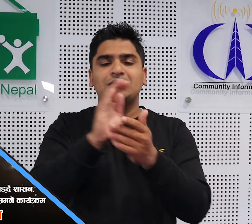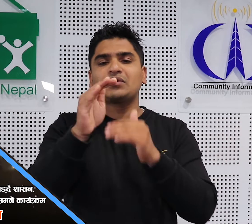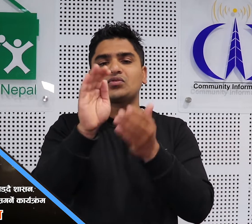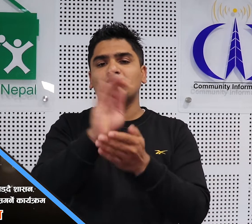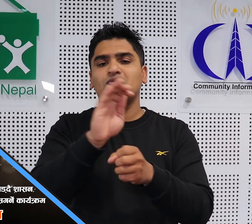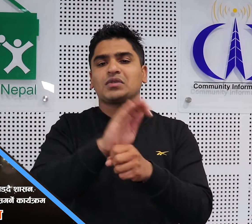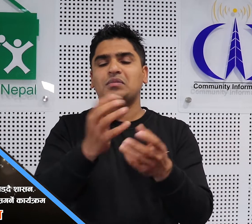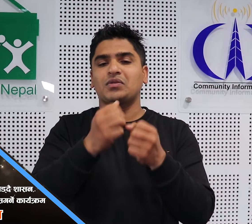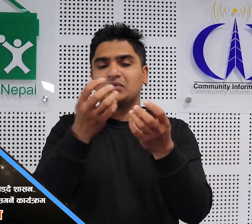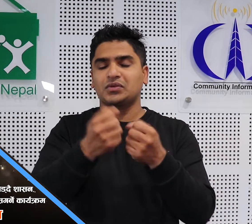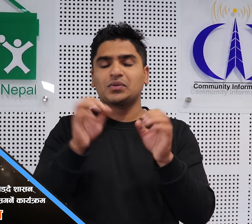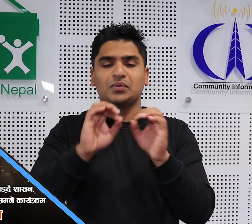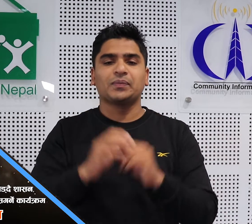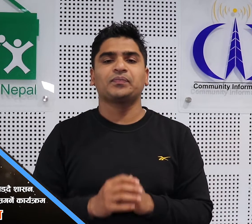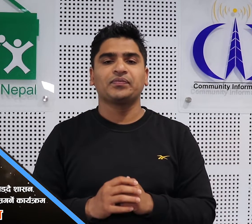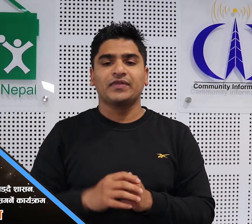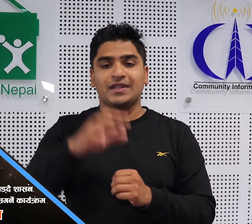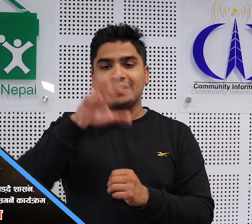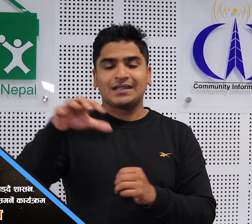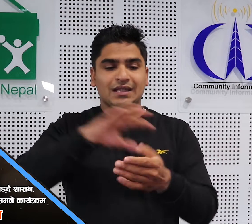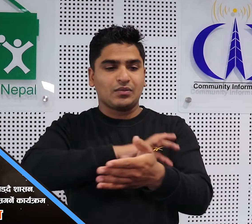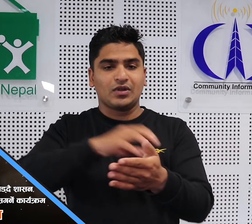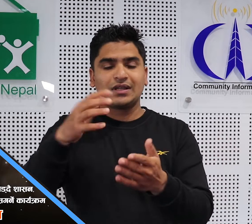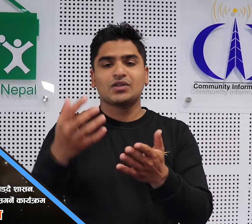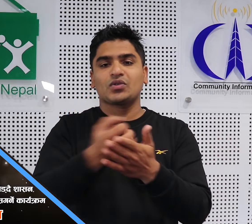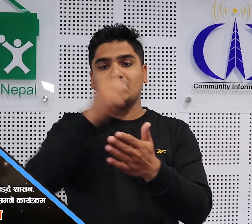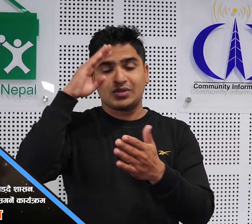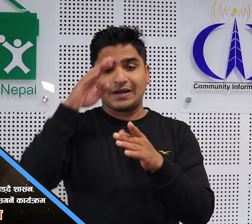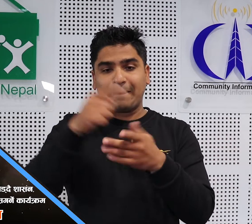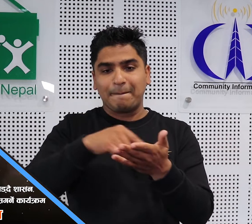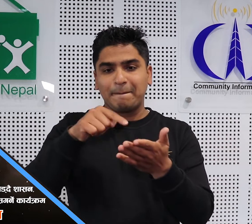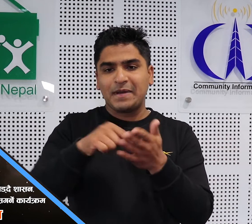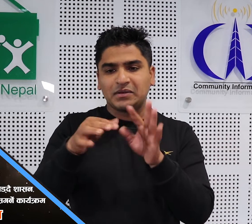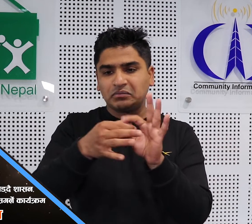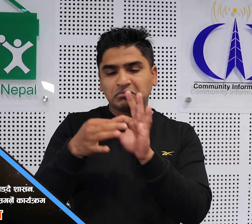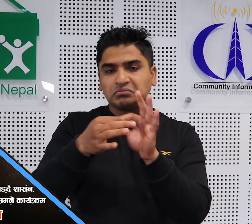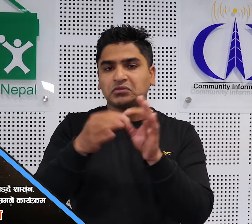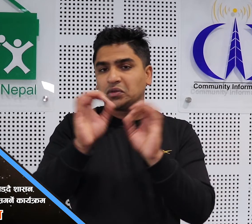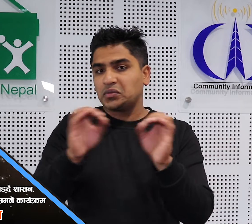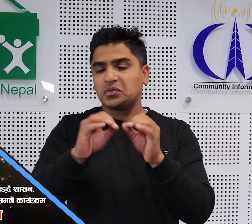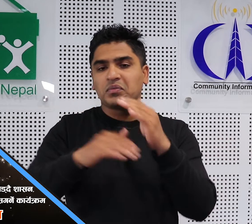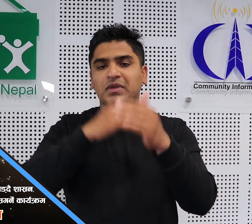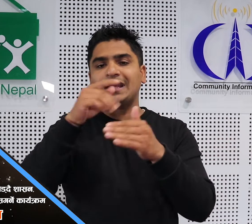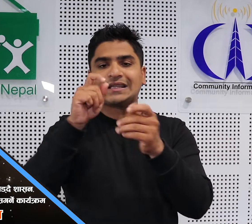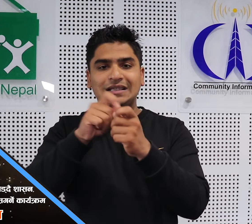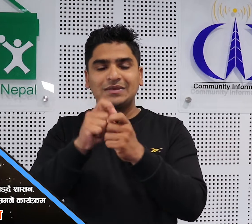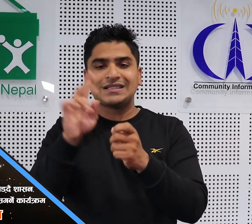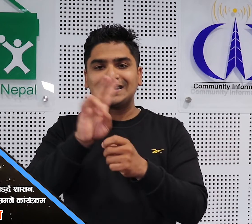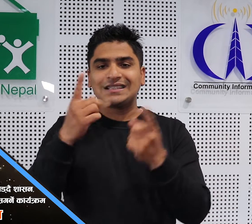पाउन सकेका छैनन्। स्थानीय प्रदेश र संघ सरकार बीचको तालमेल नमिल्दा विकास निर्माण शिक्षा स्वास्थ्य